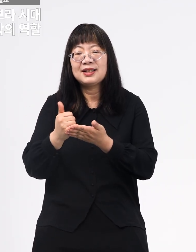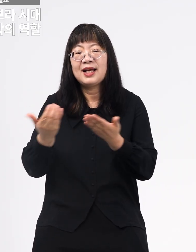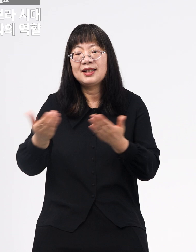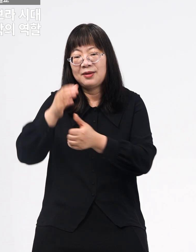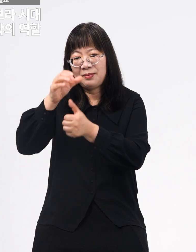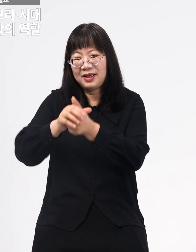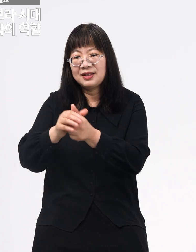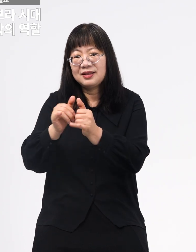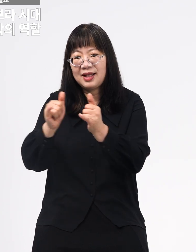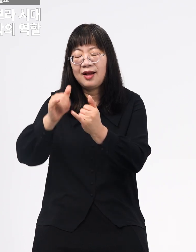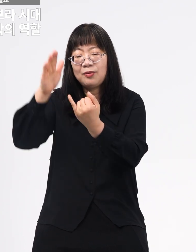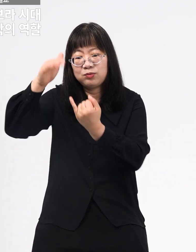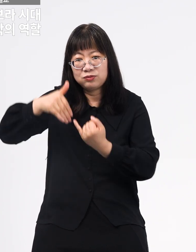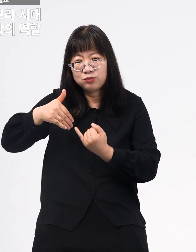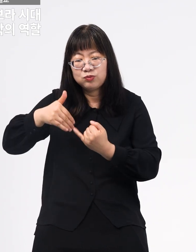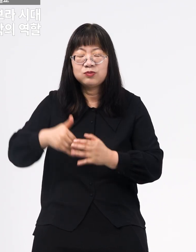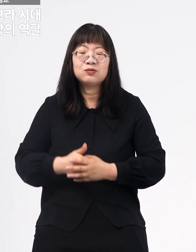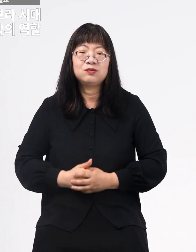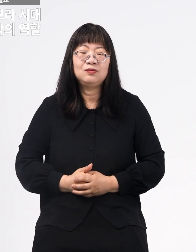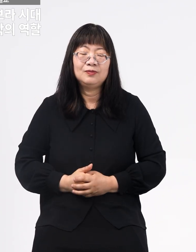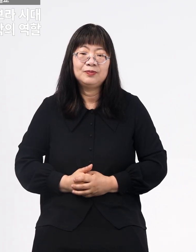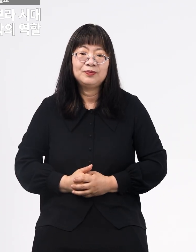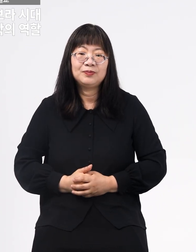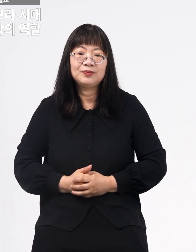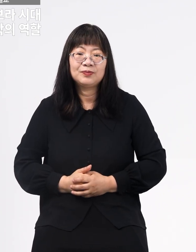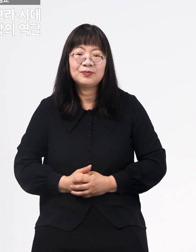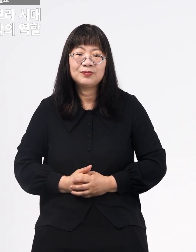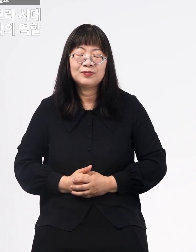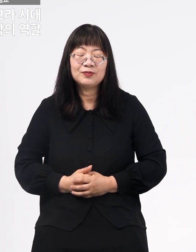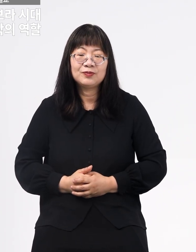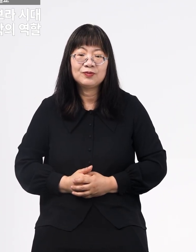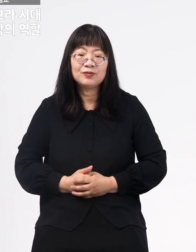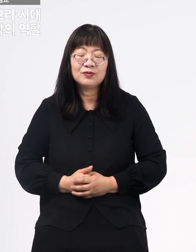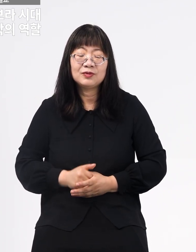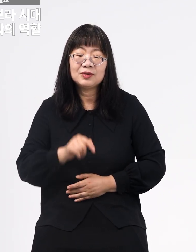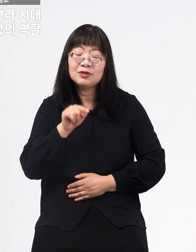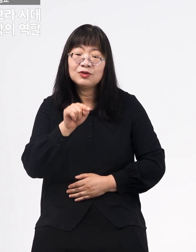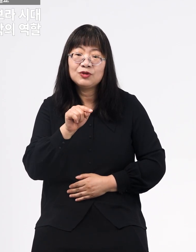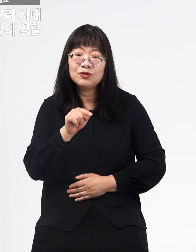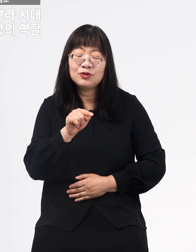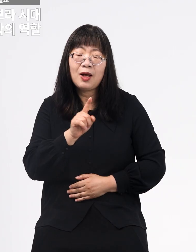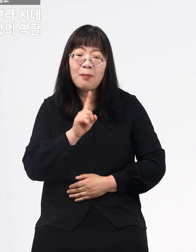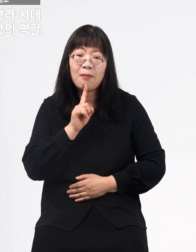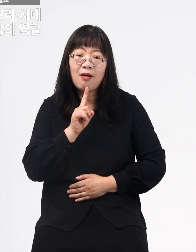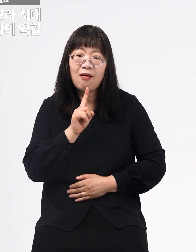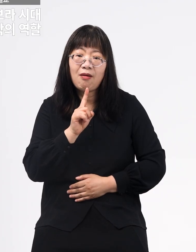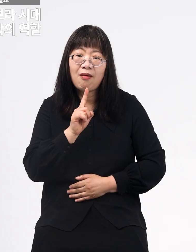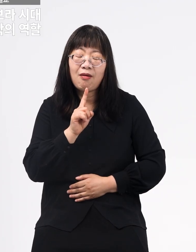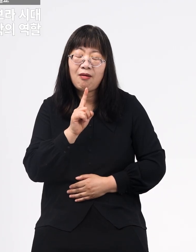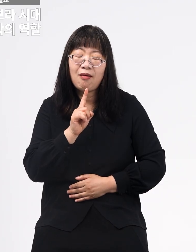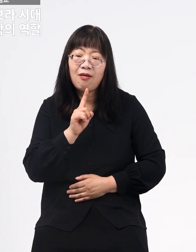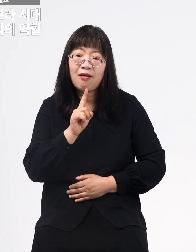여선지자를 세우는 거예요. 이 그림이 돼요? 이게 말이 돼요?